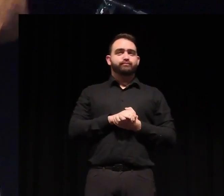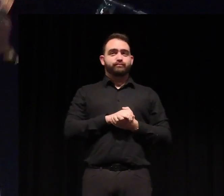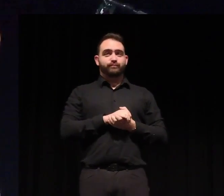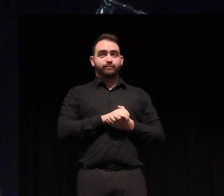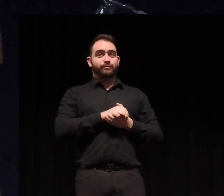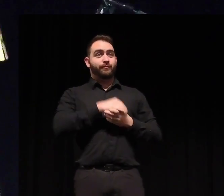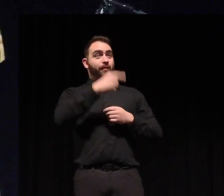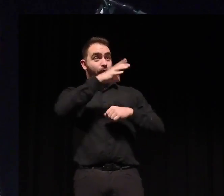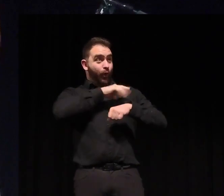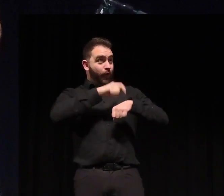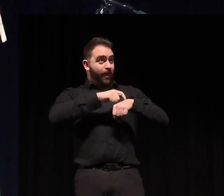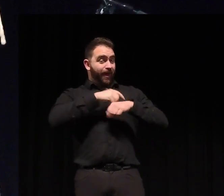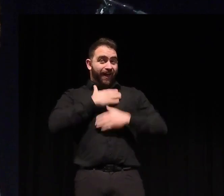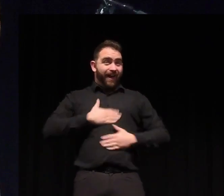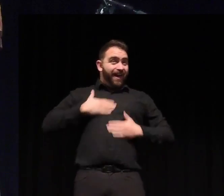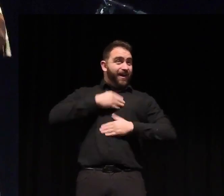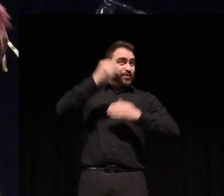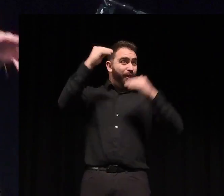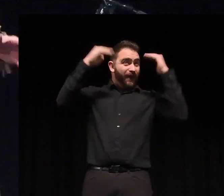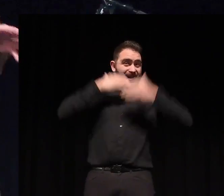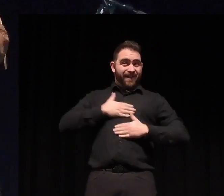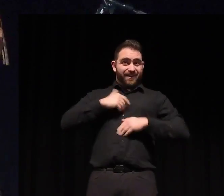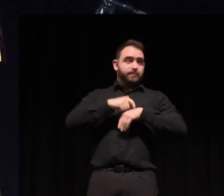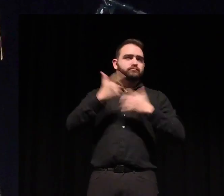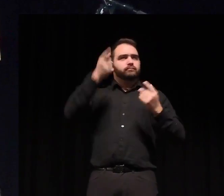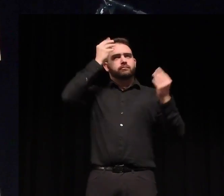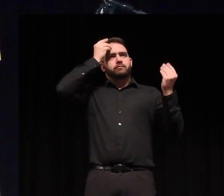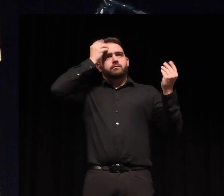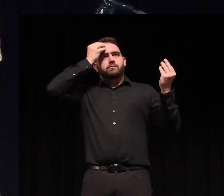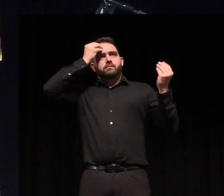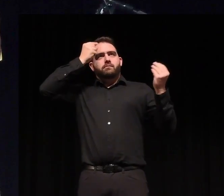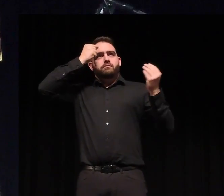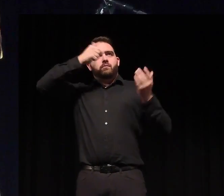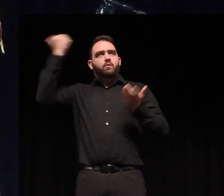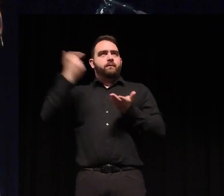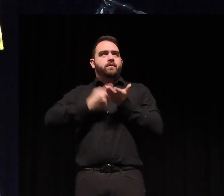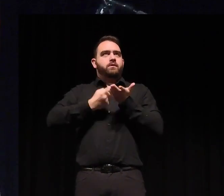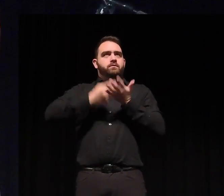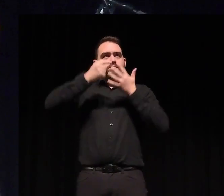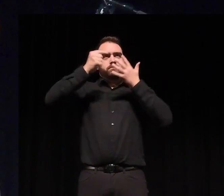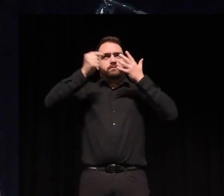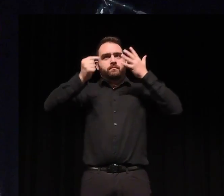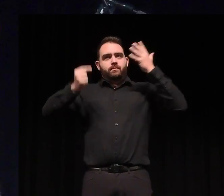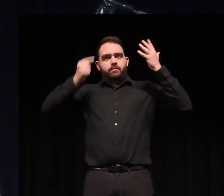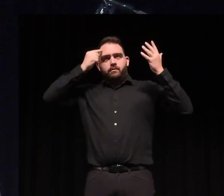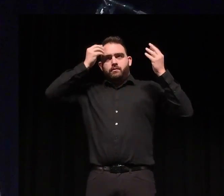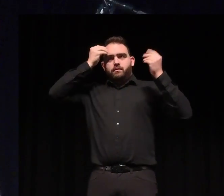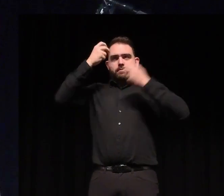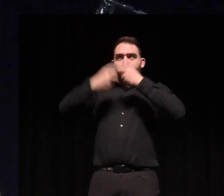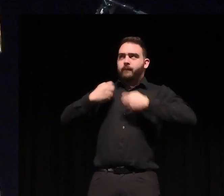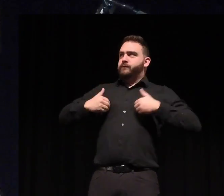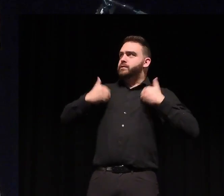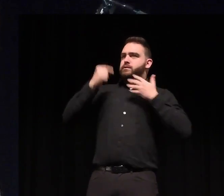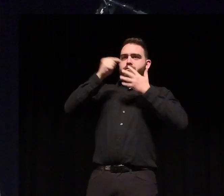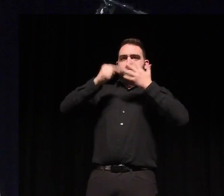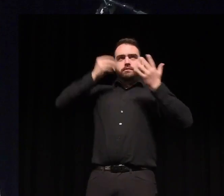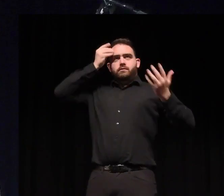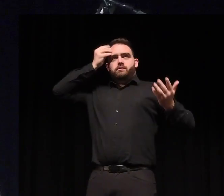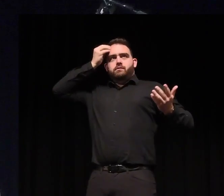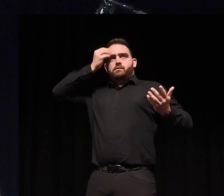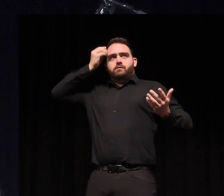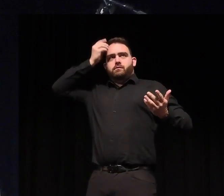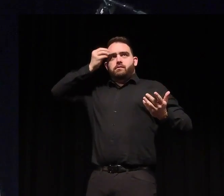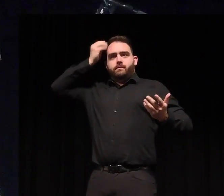leurs problèmes. Puis quand ils n'en ont pas, ils en inventent. Des fois, les adultes, ils se collent une fleur sur